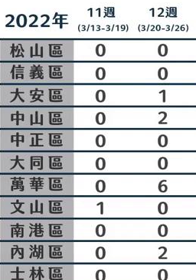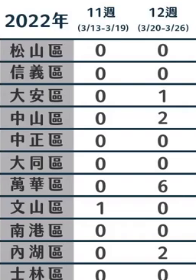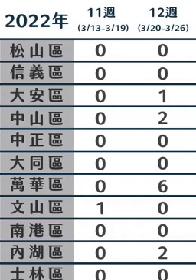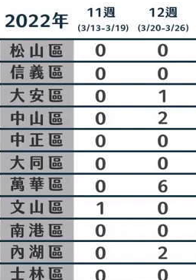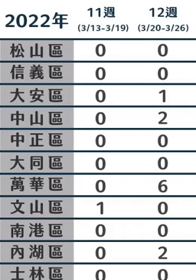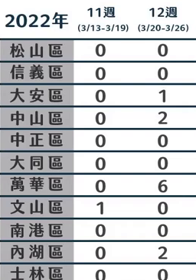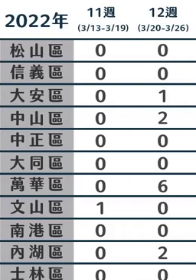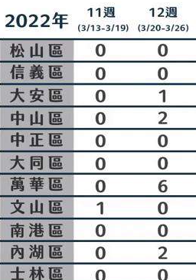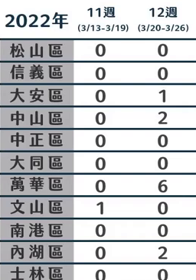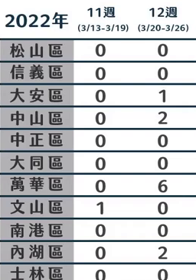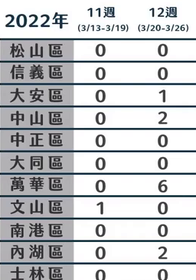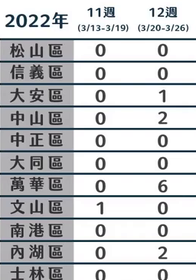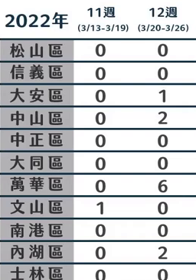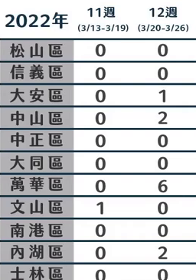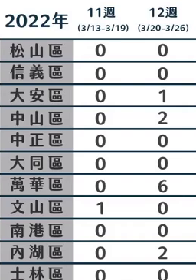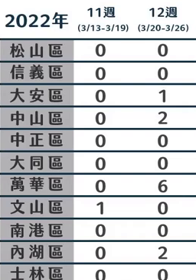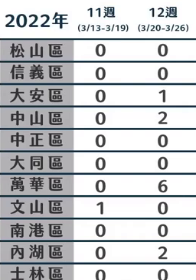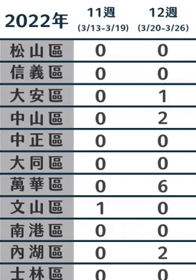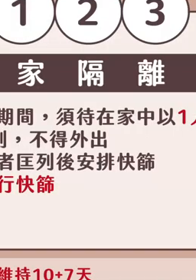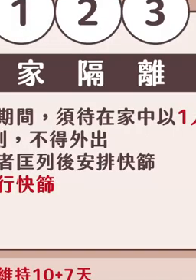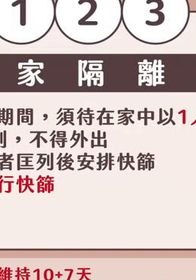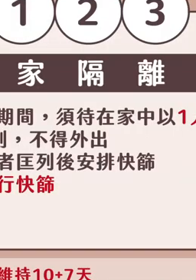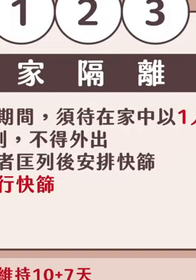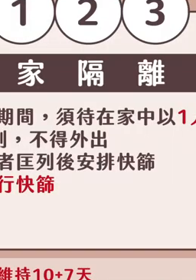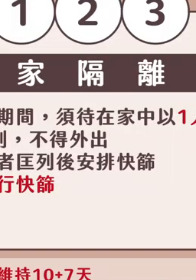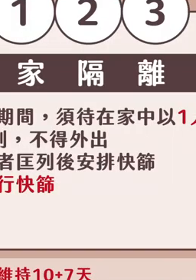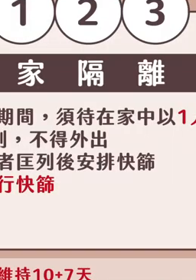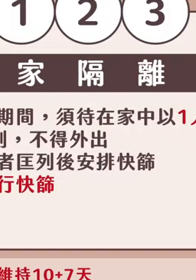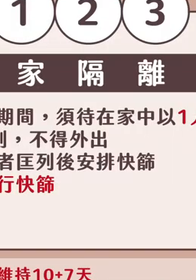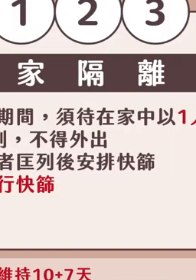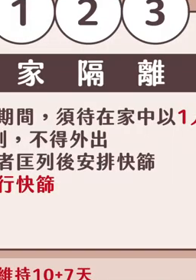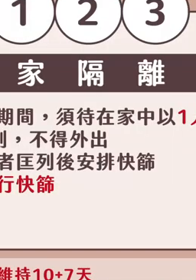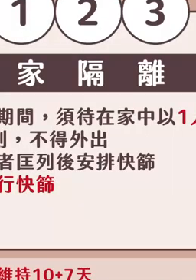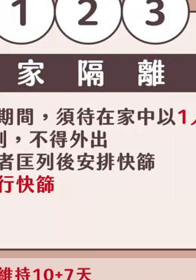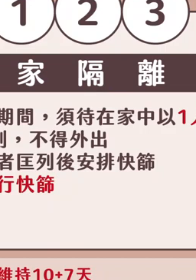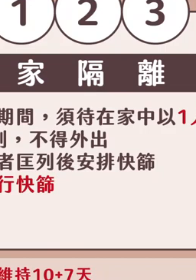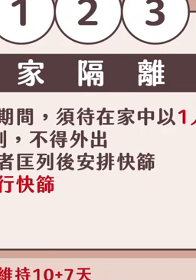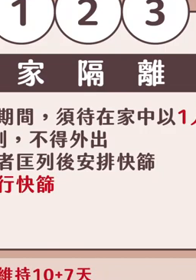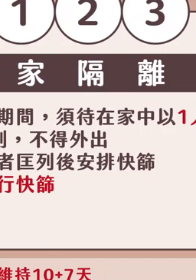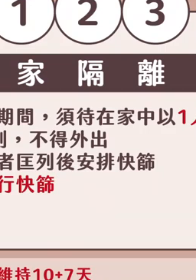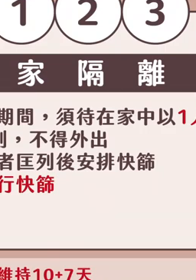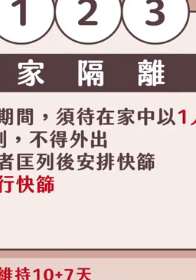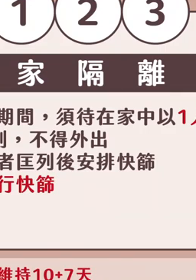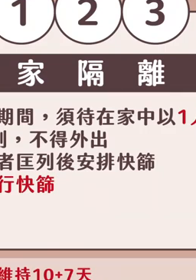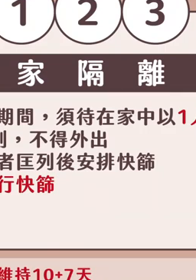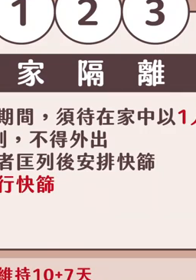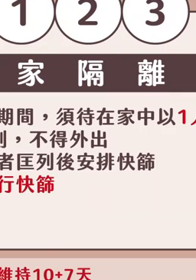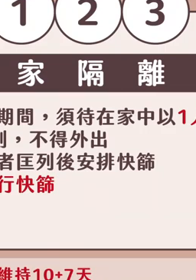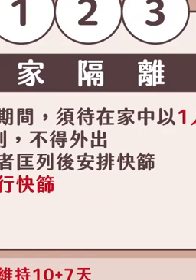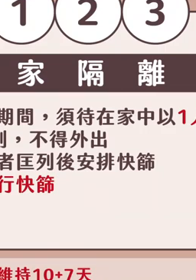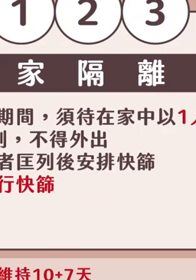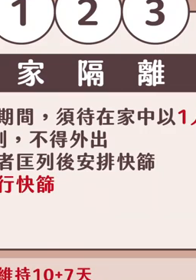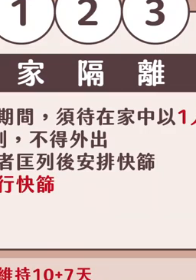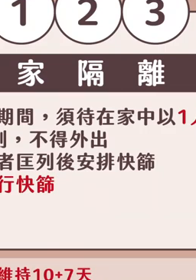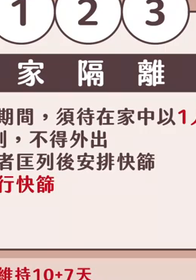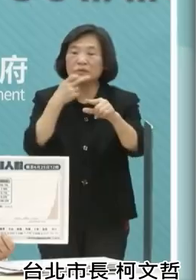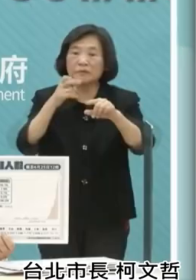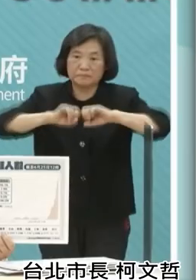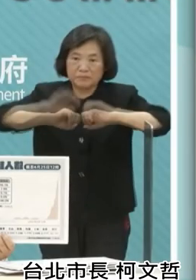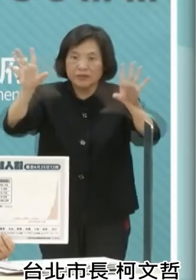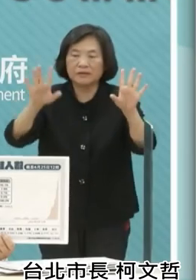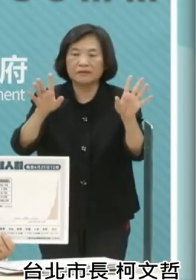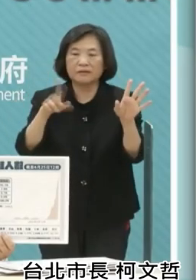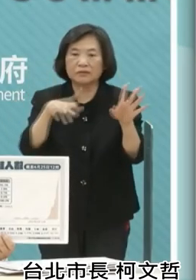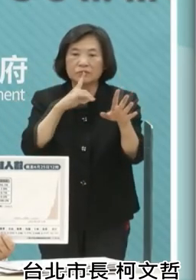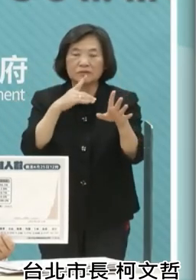前要快筛，若没问题就可以出门上班，避免防疫系统垮掉。 昨天中央突然公告